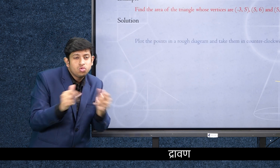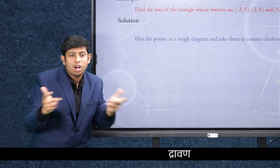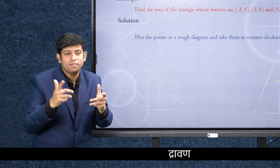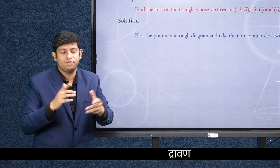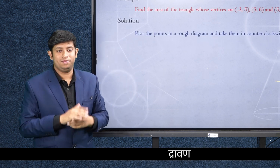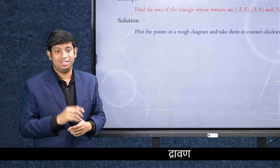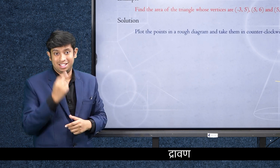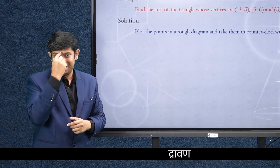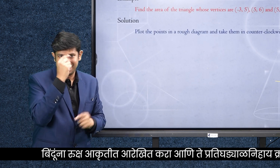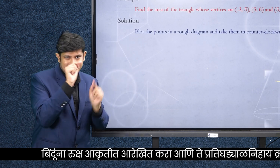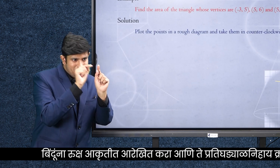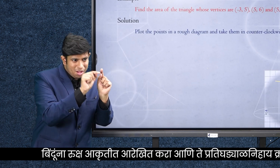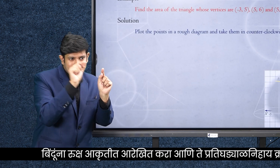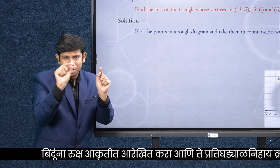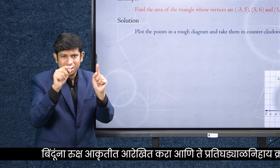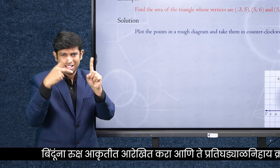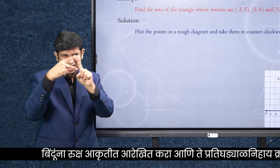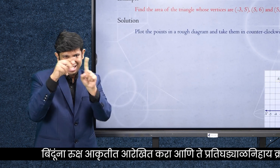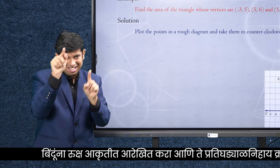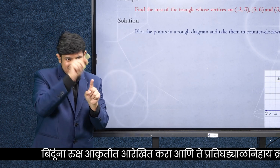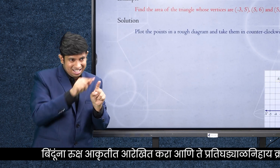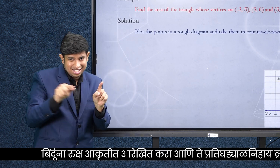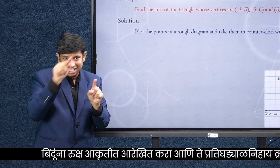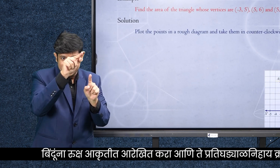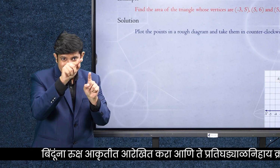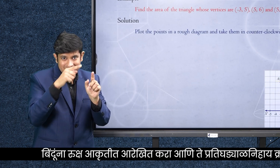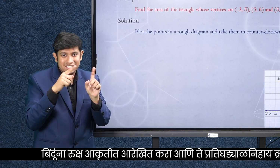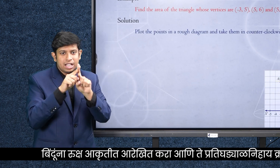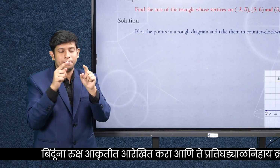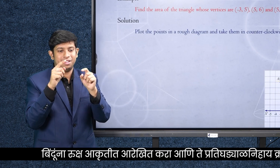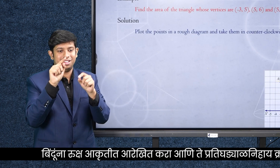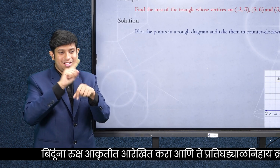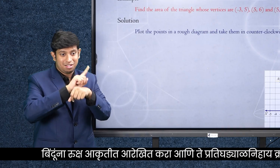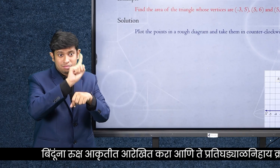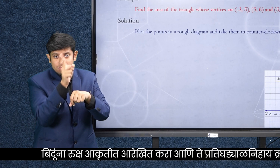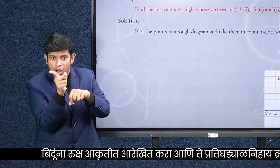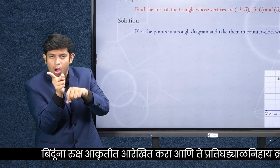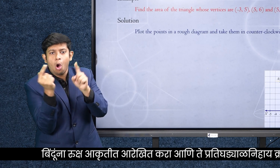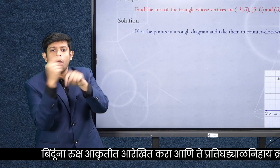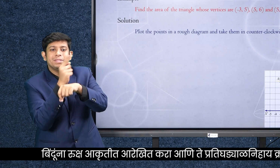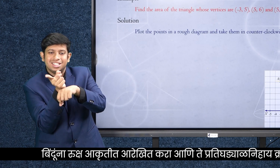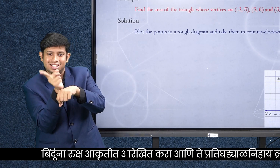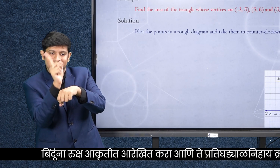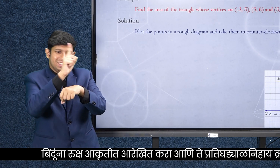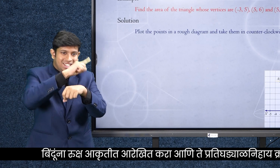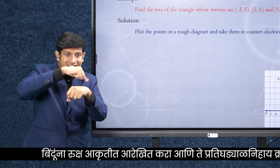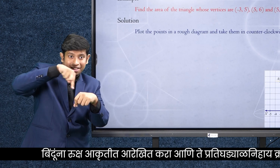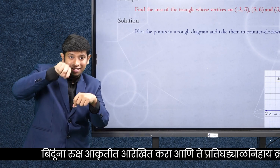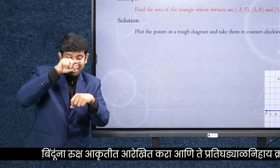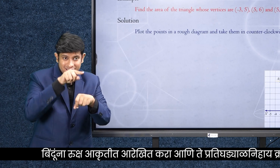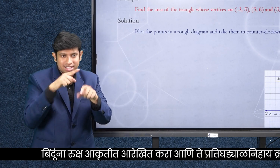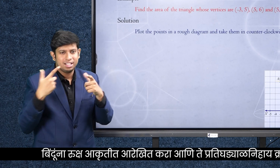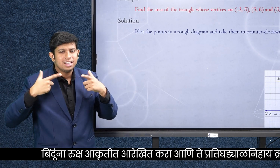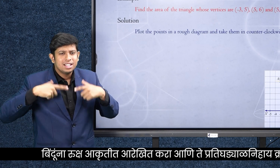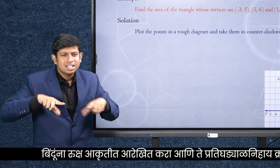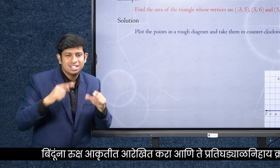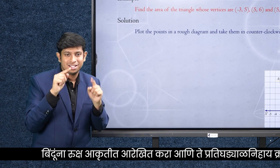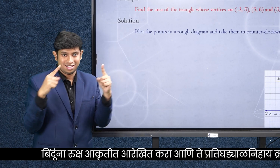द्रावण बिंदूंना वृक्षाकृतीत आरेखित करा आणि प्रतिघड्याळ